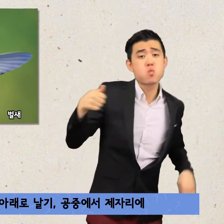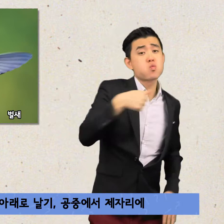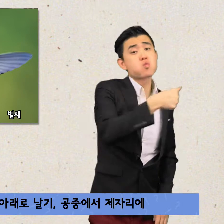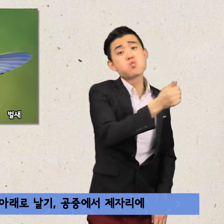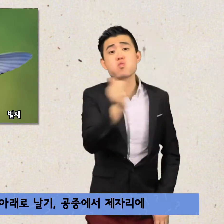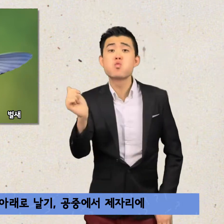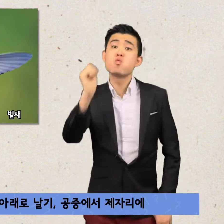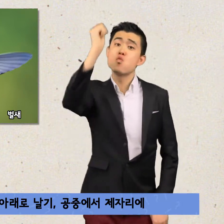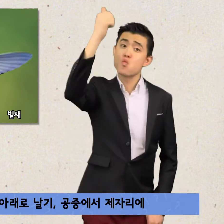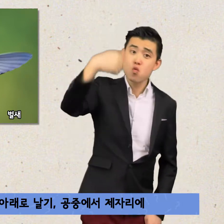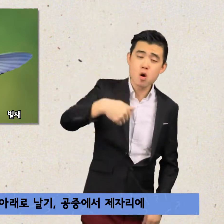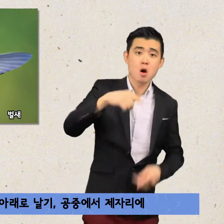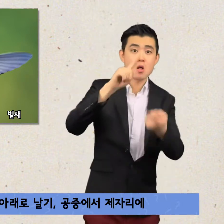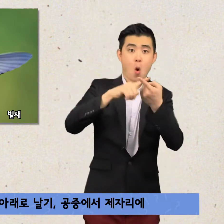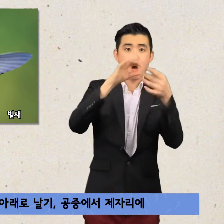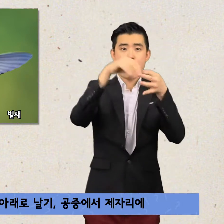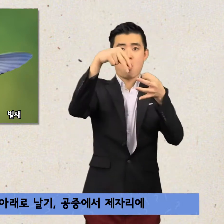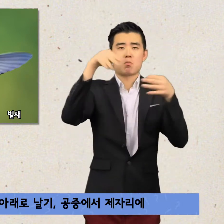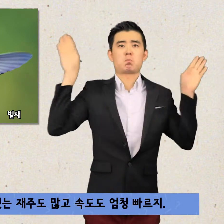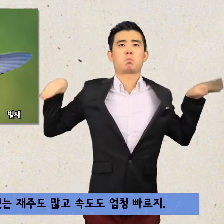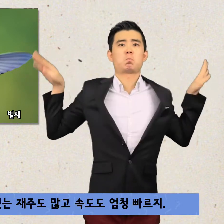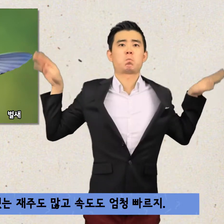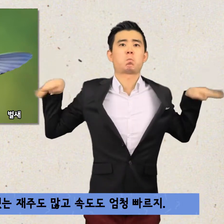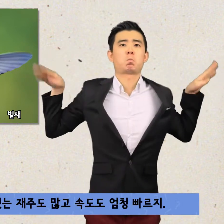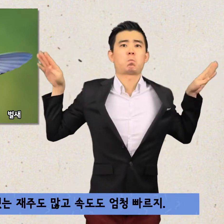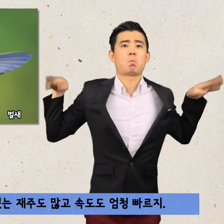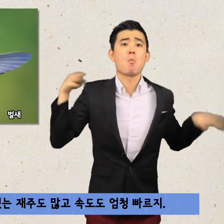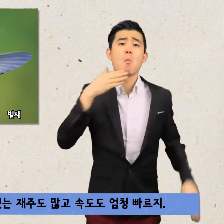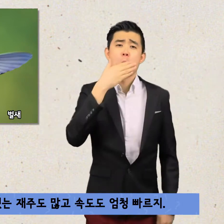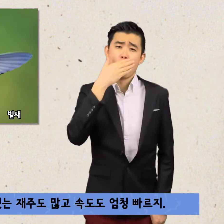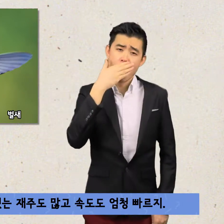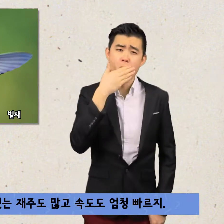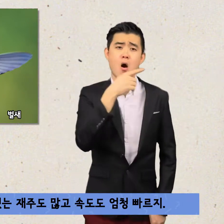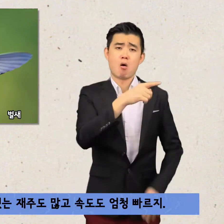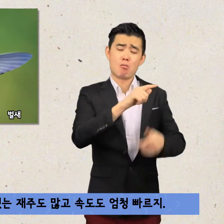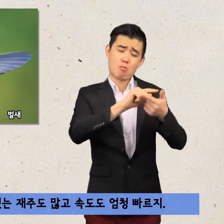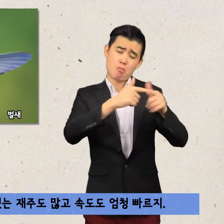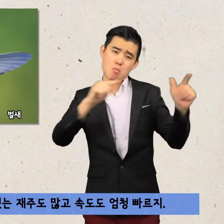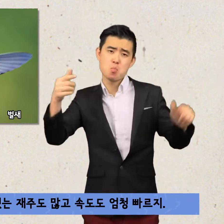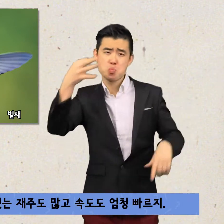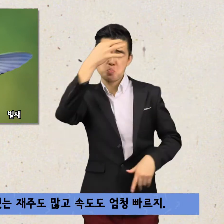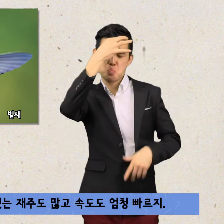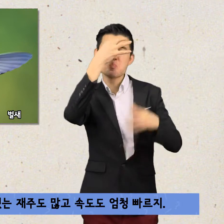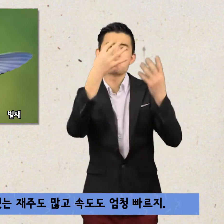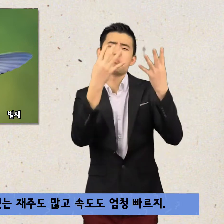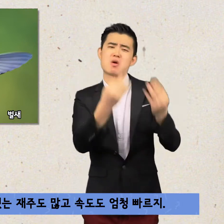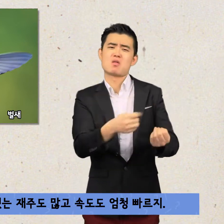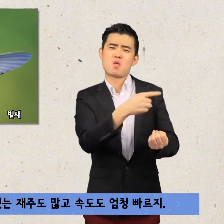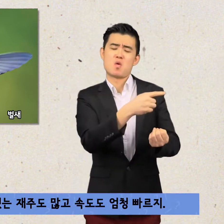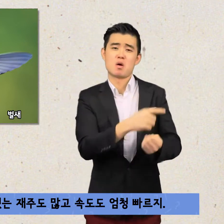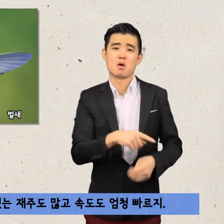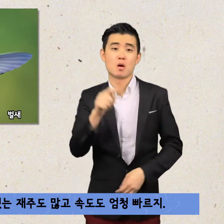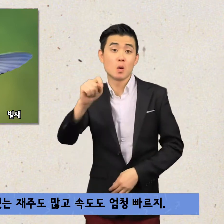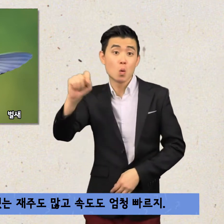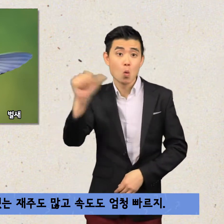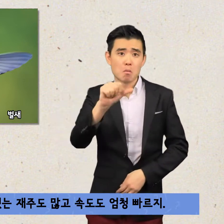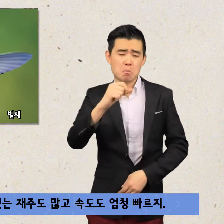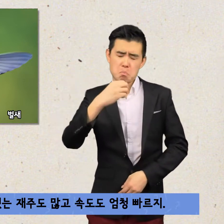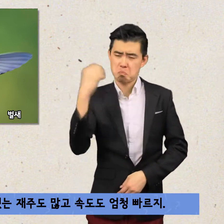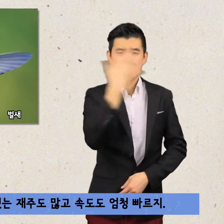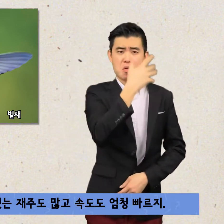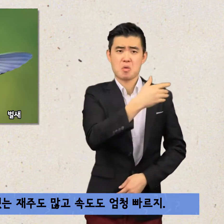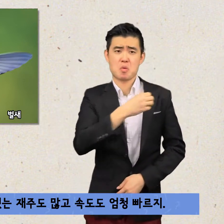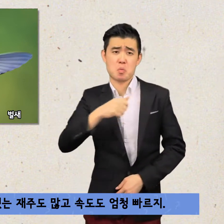날기, 공중에서 제자리에 멈춰 서 있기 등 부릴 수 있는 재주도 많고